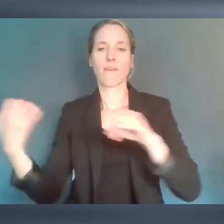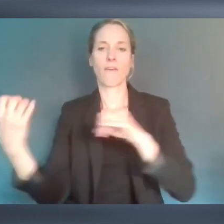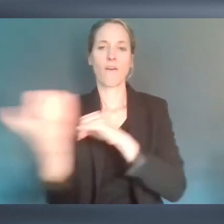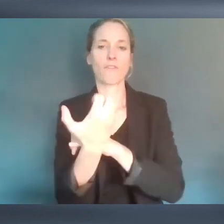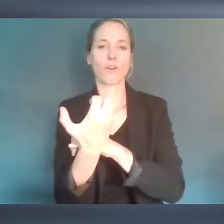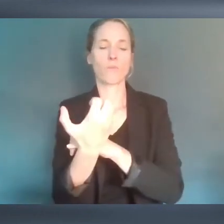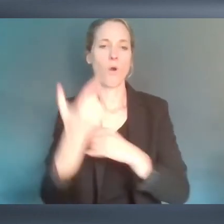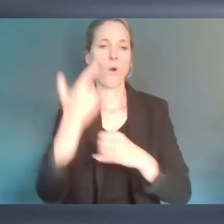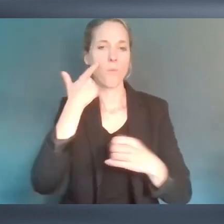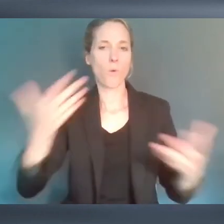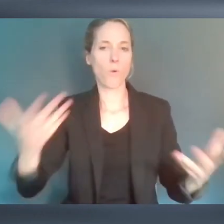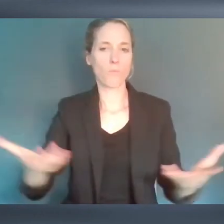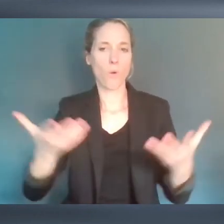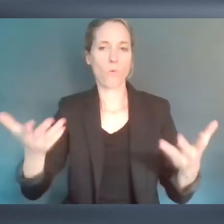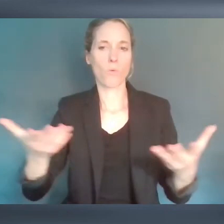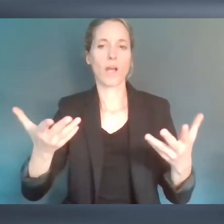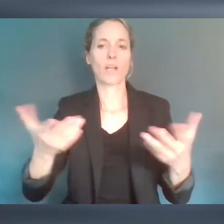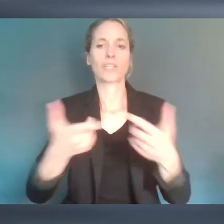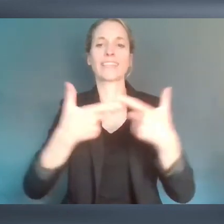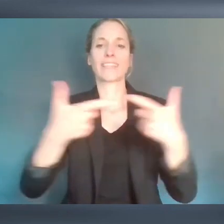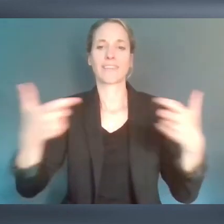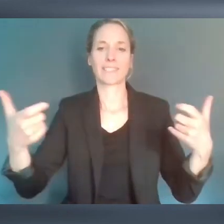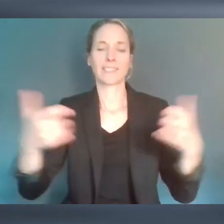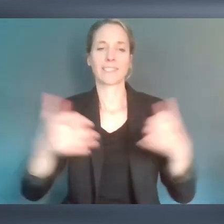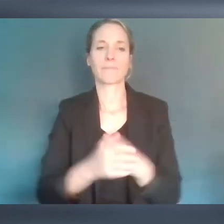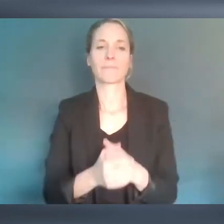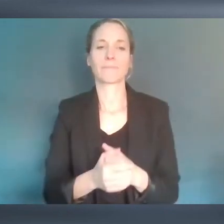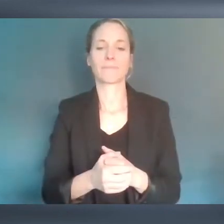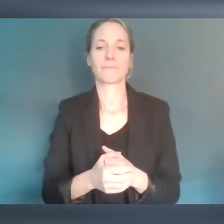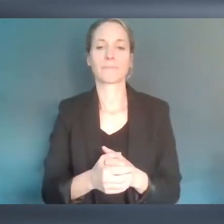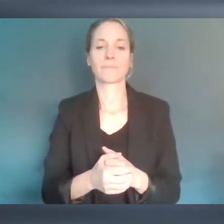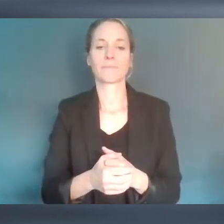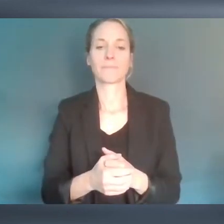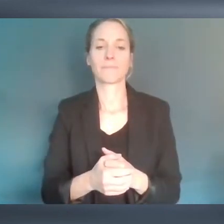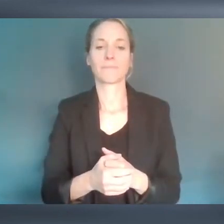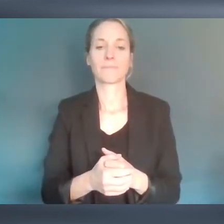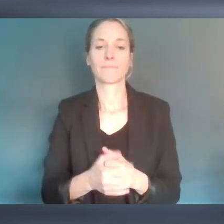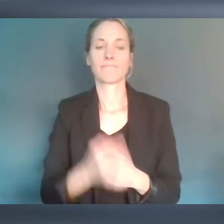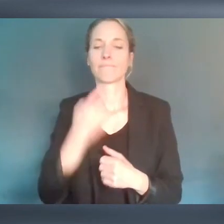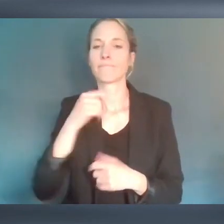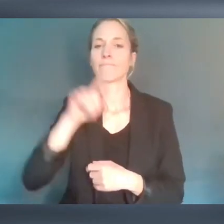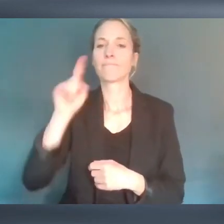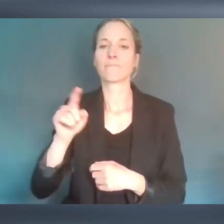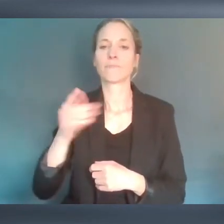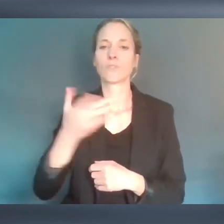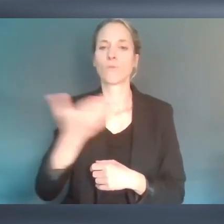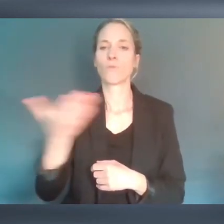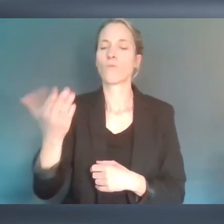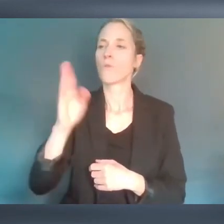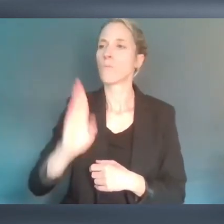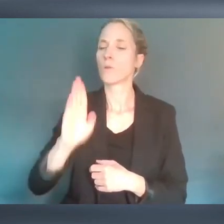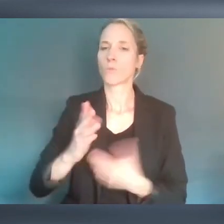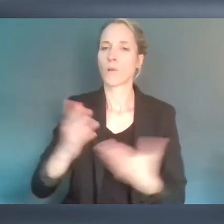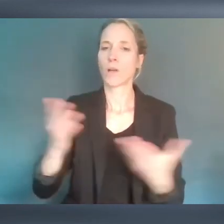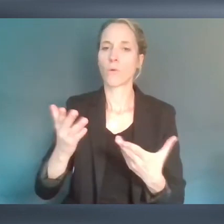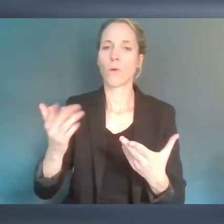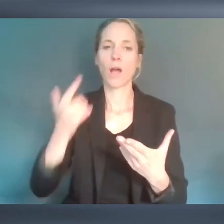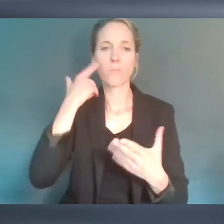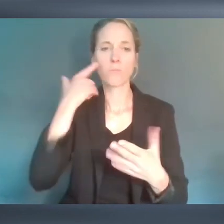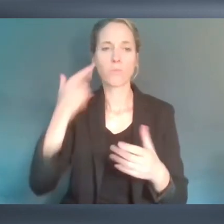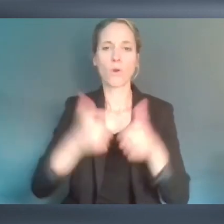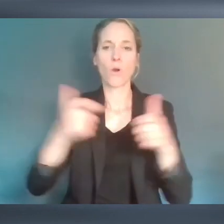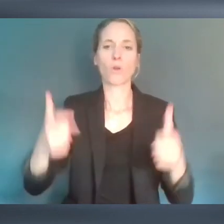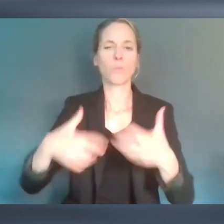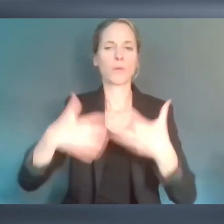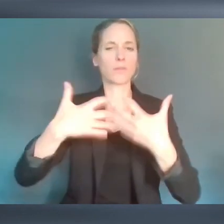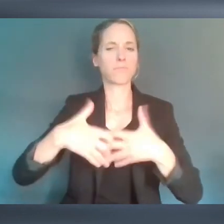diversité, en une phrase. C'est poser la question de quoi avez-vous besoin pour être productif? Et cette question, elle est